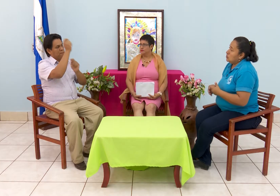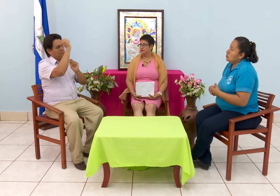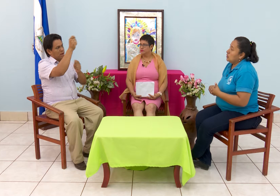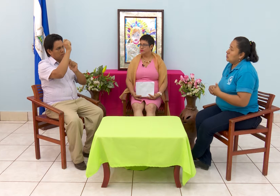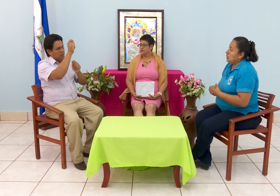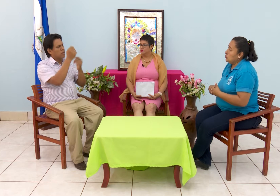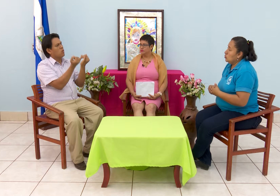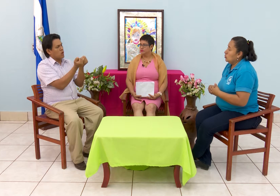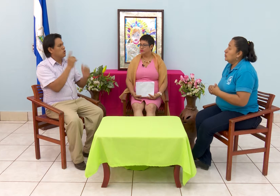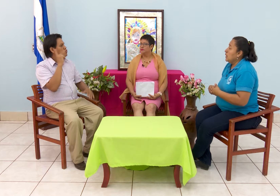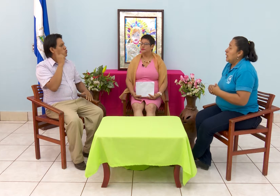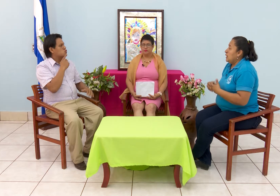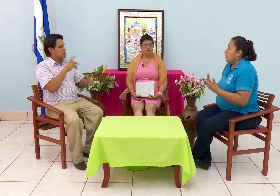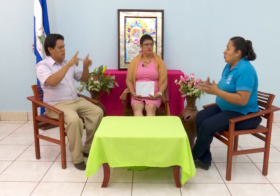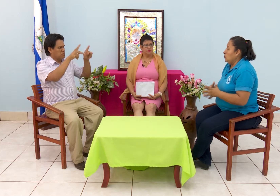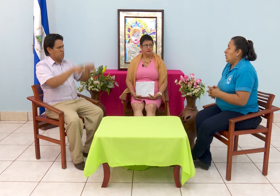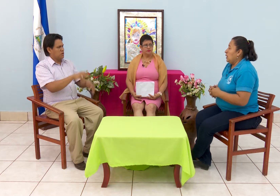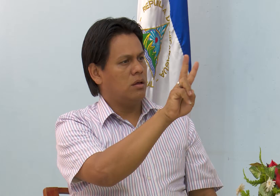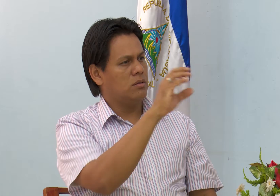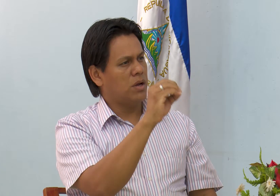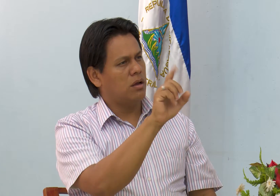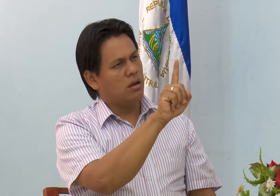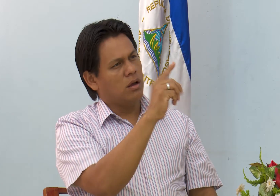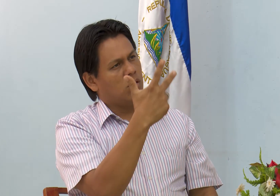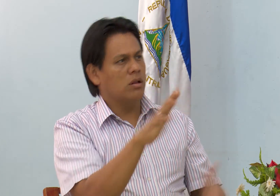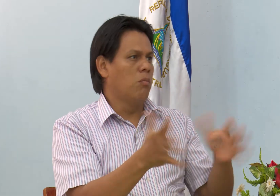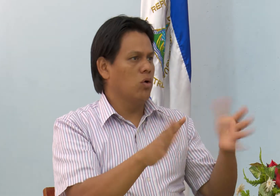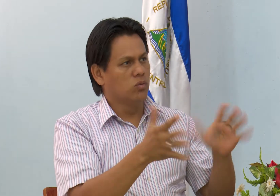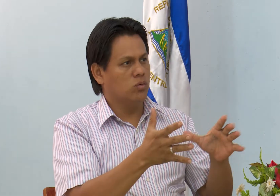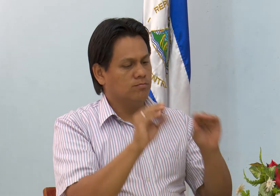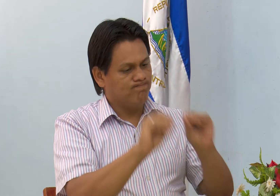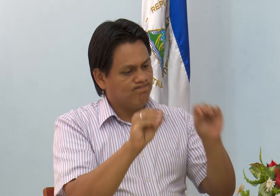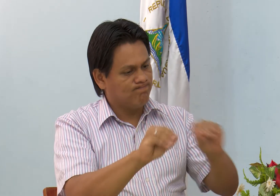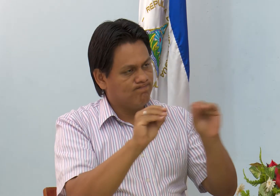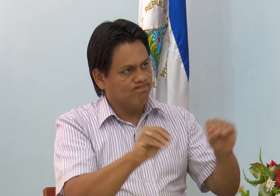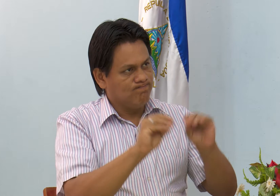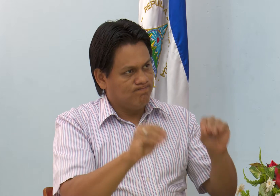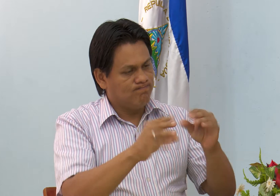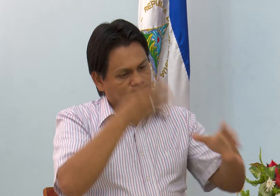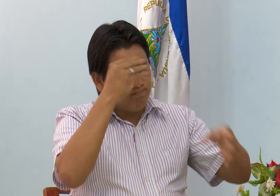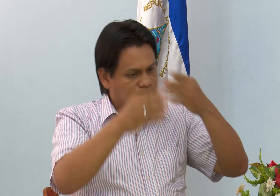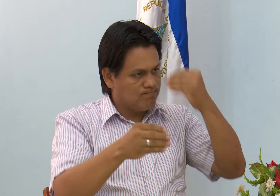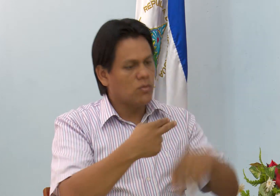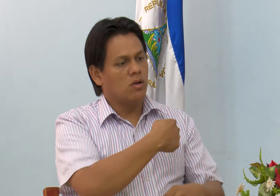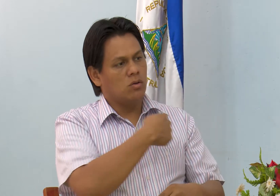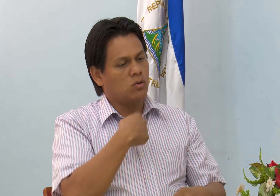Asociación Nacional de Sordos y ellos nos buscaron a un grupo de personas la facilitación de un curso para